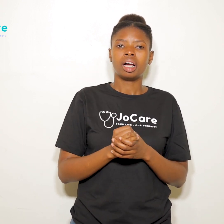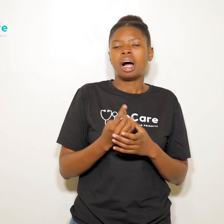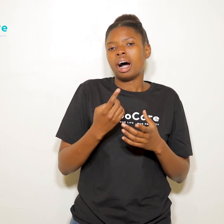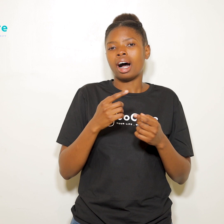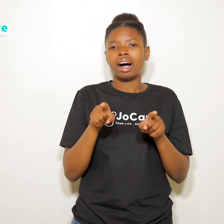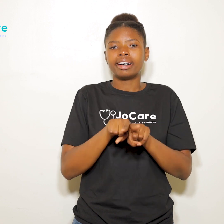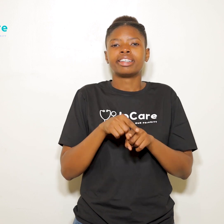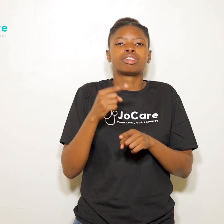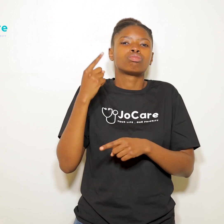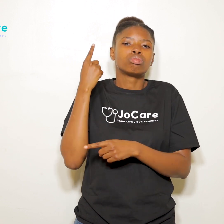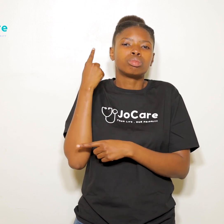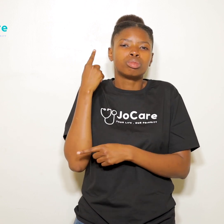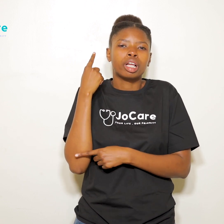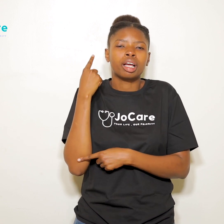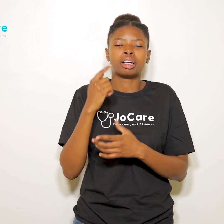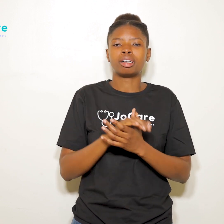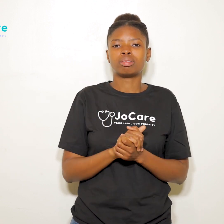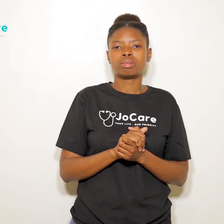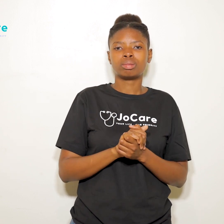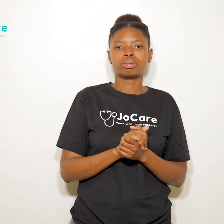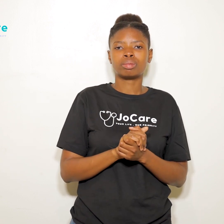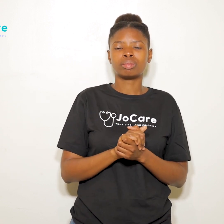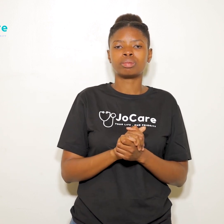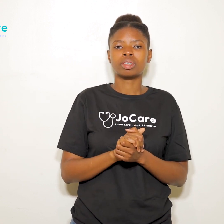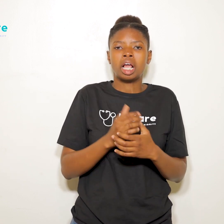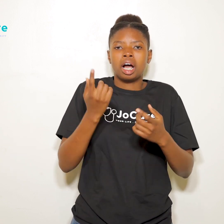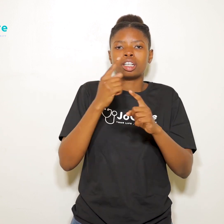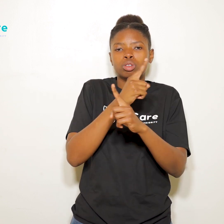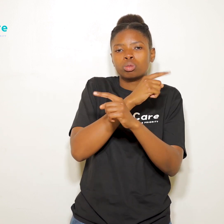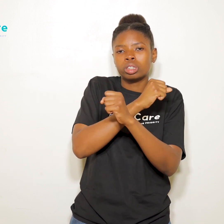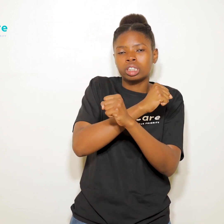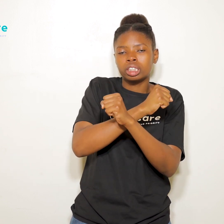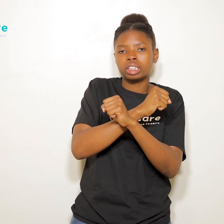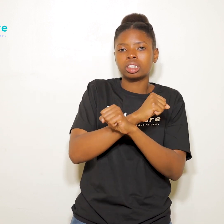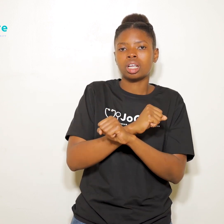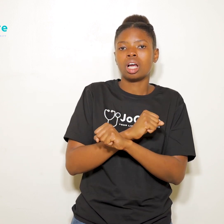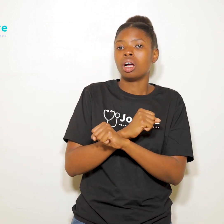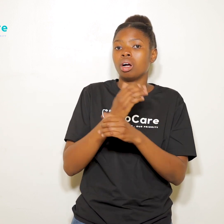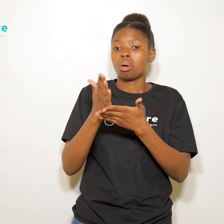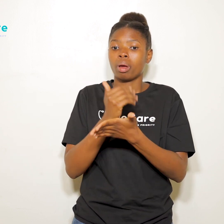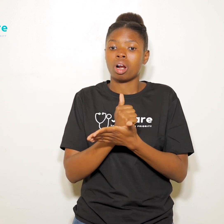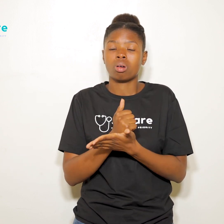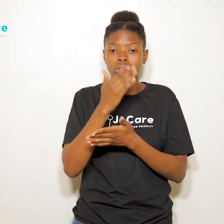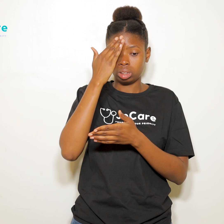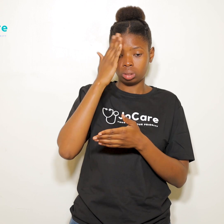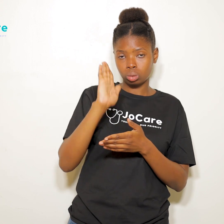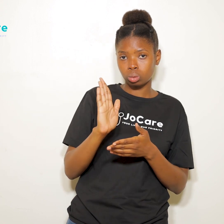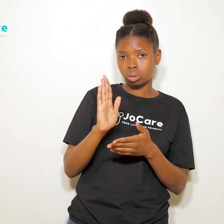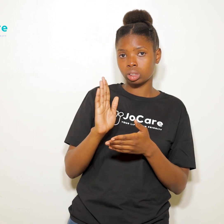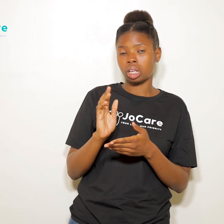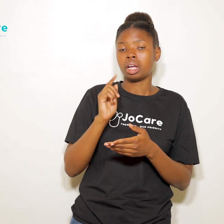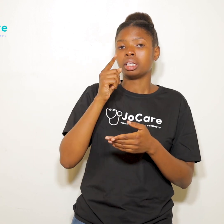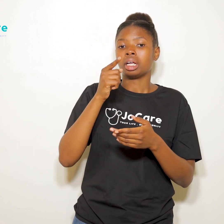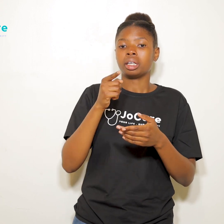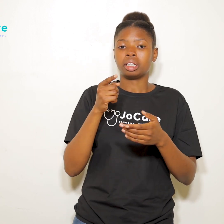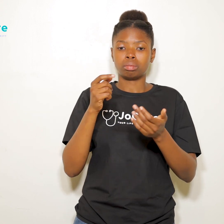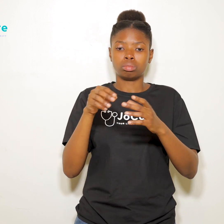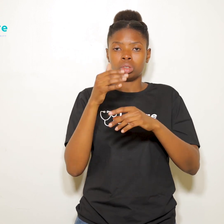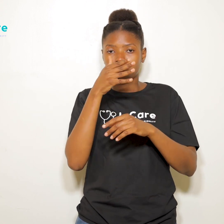mu gihe yarengeje, kubera ko ntago tuba tuzi byanze bikunze ngo iyo ntanga yarekuwe uyu munsi